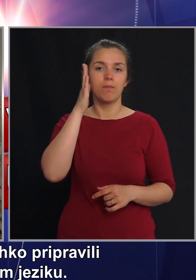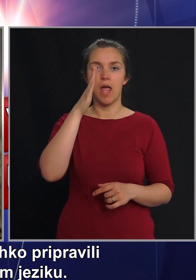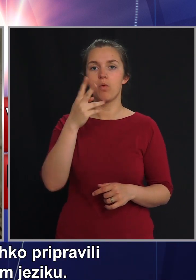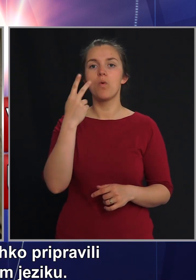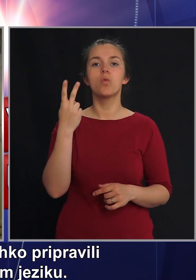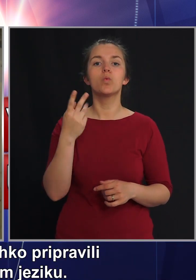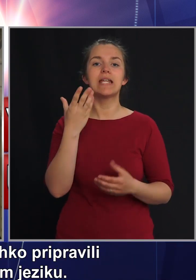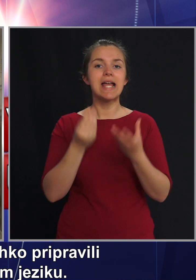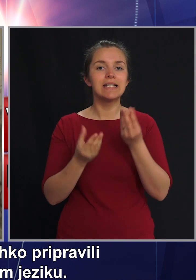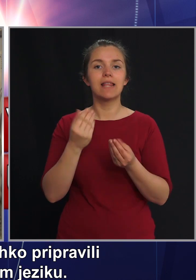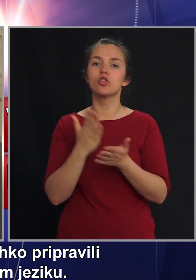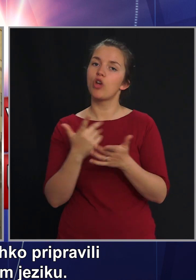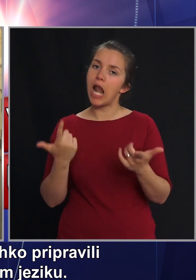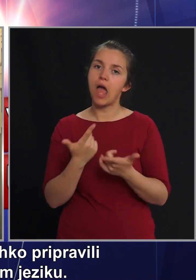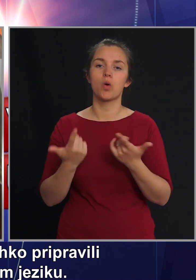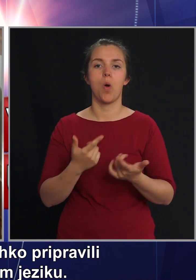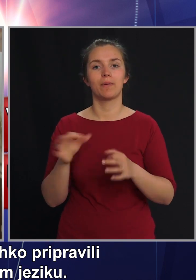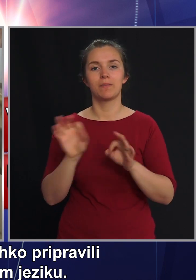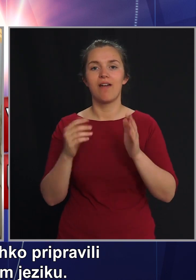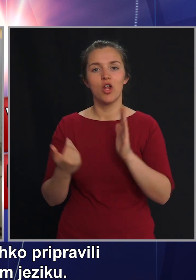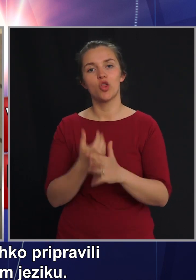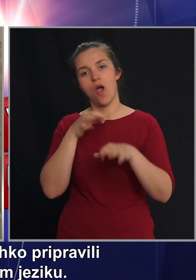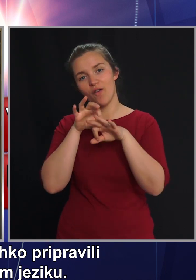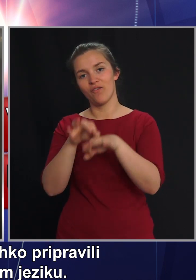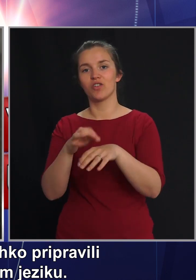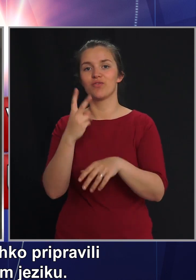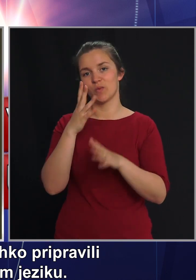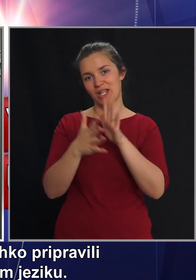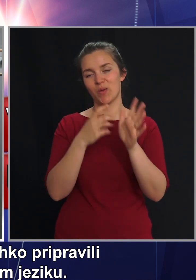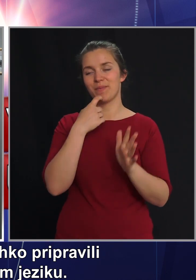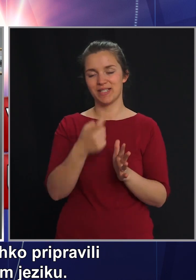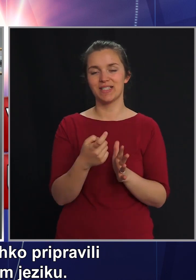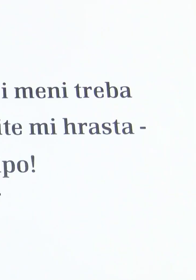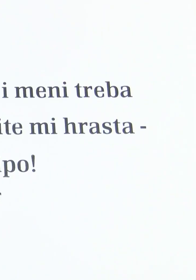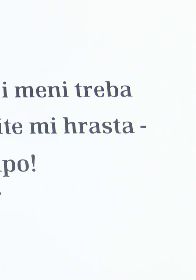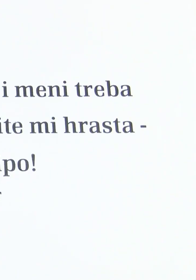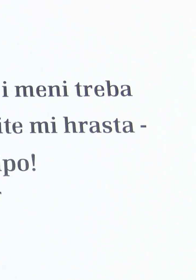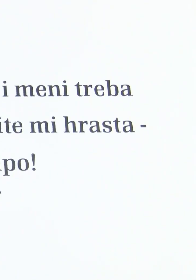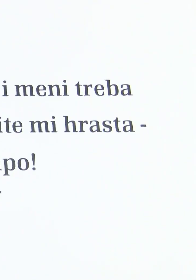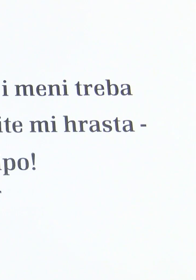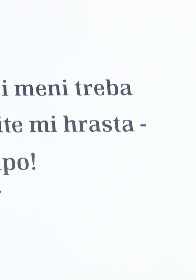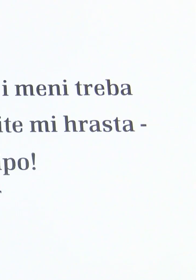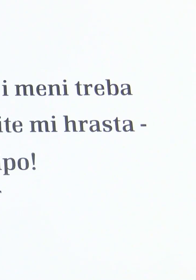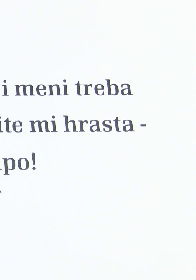upam, da bomo jeseni že lahko pripravili novo vodstvo v znakovnem jeziku.